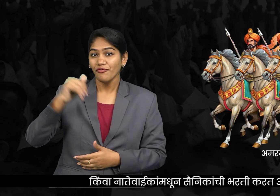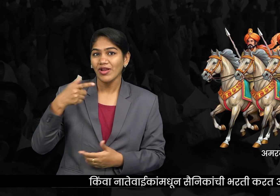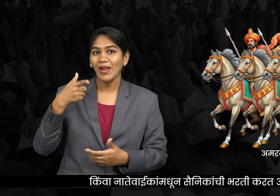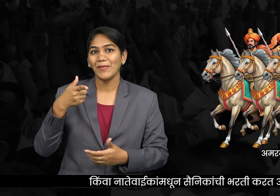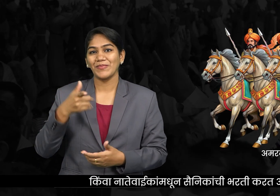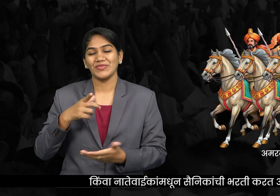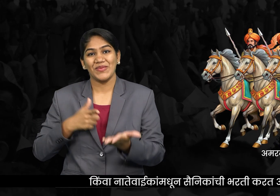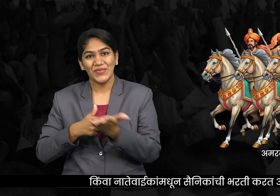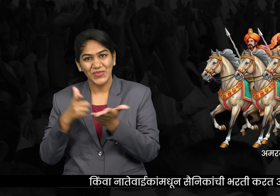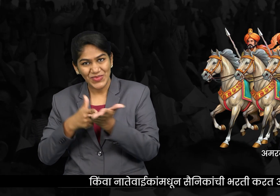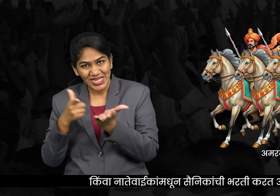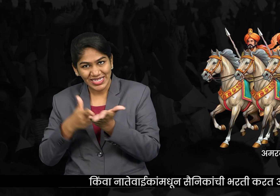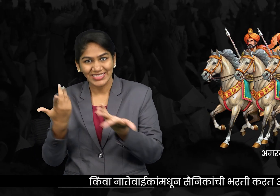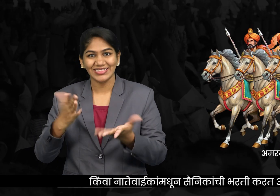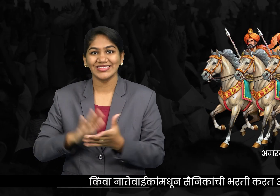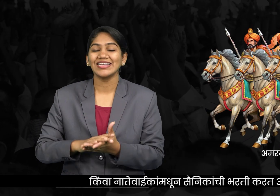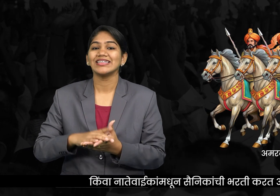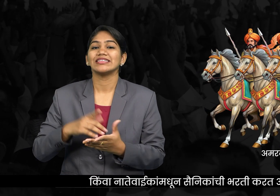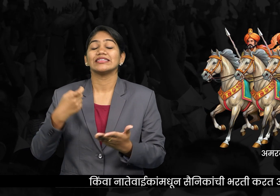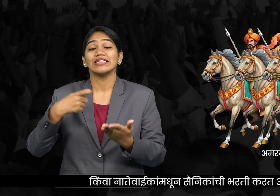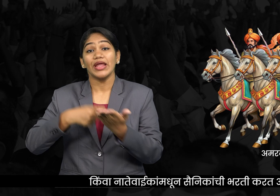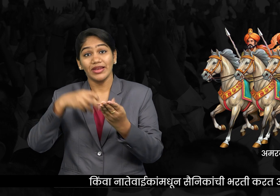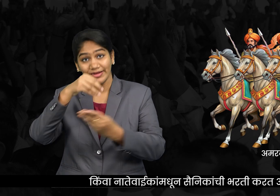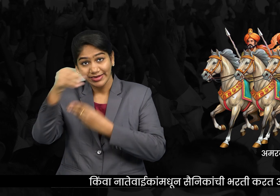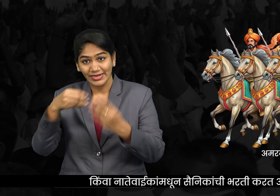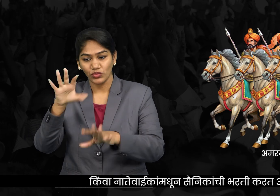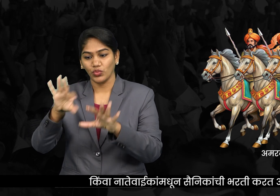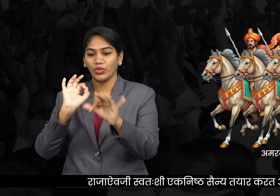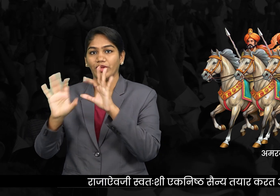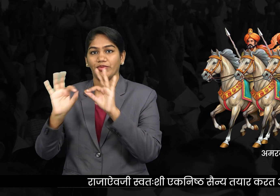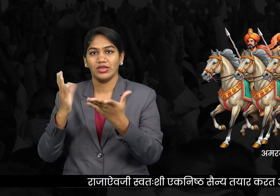नातेवाईकांमधून सैनिकांची भरती करत असत.